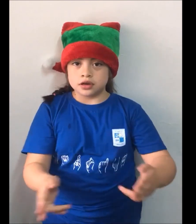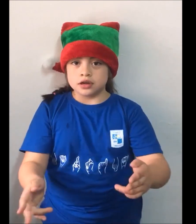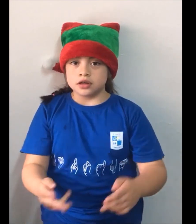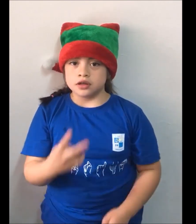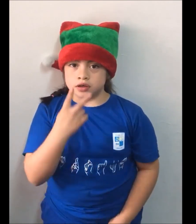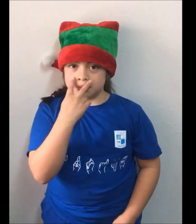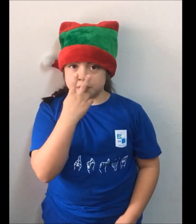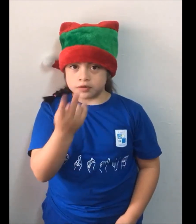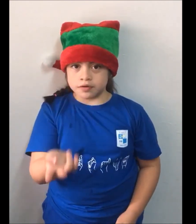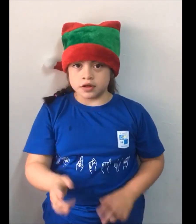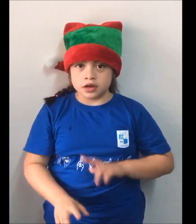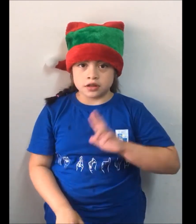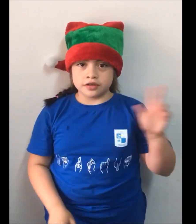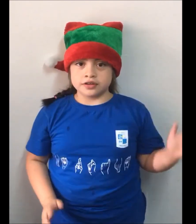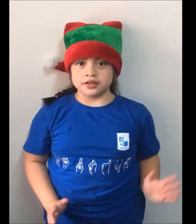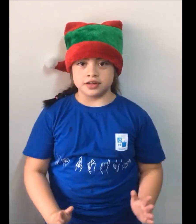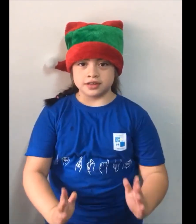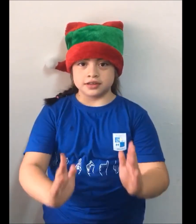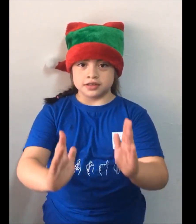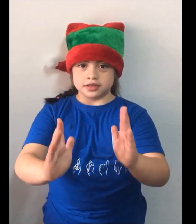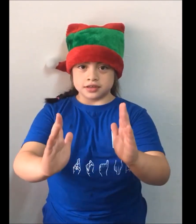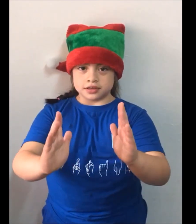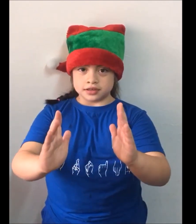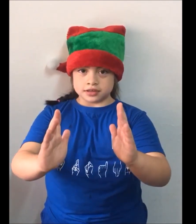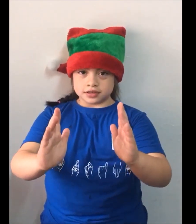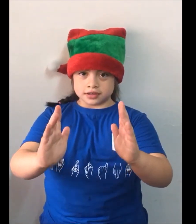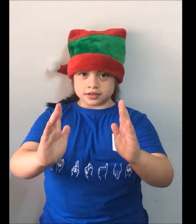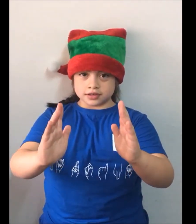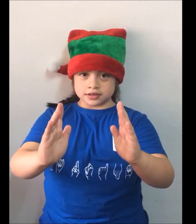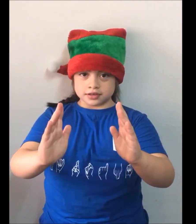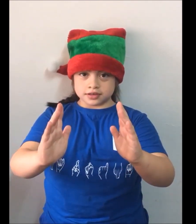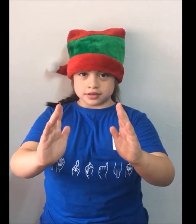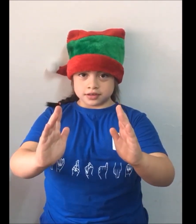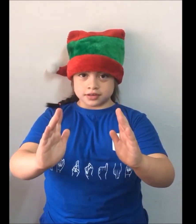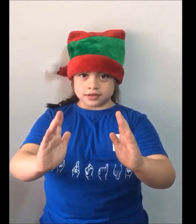en el río por ver al Dios nacer ¡Gracias! ¡Gracias! ¡Gracias!